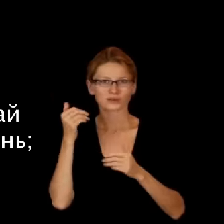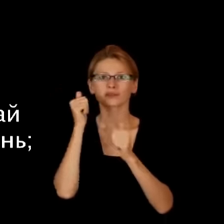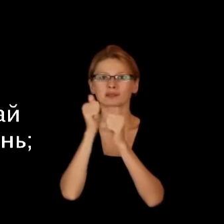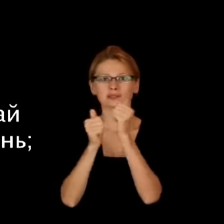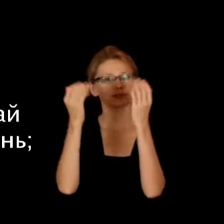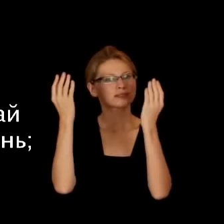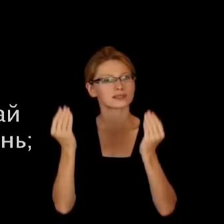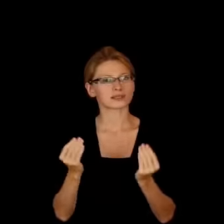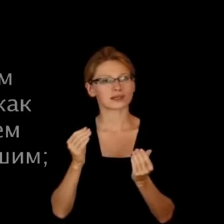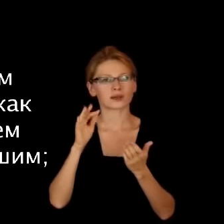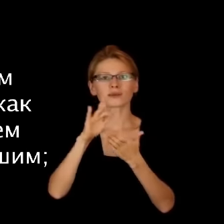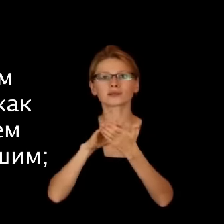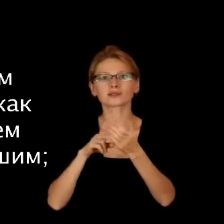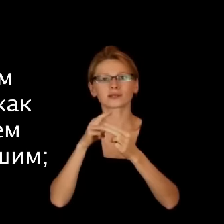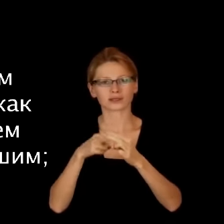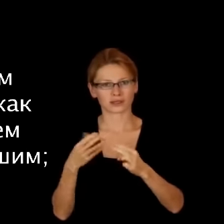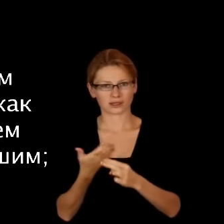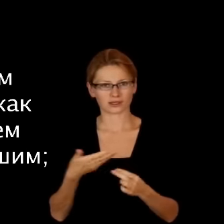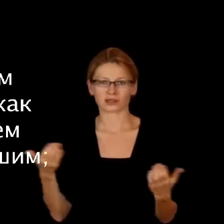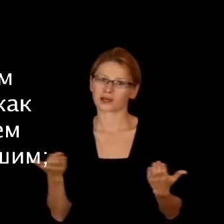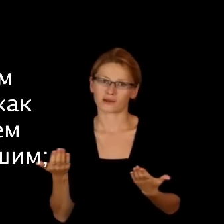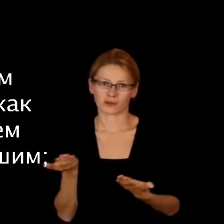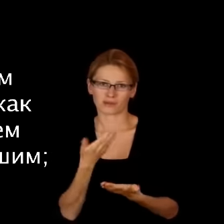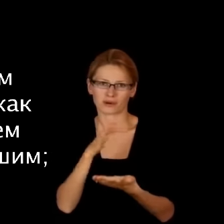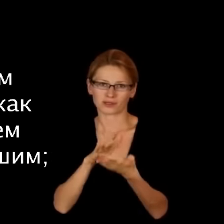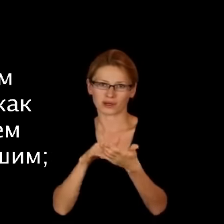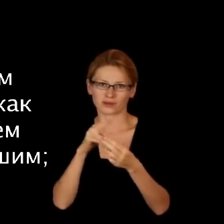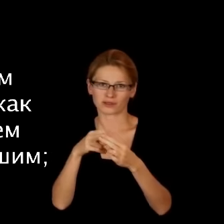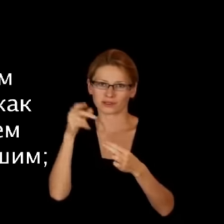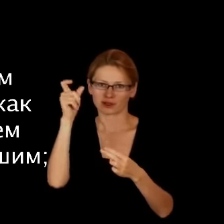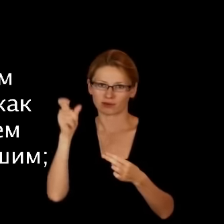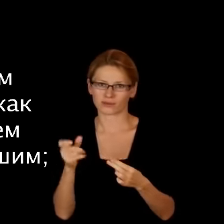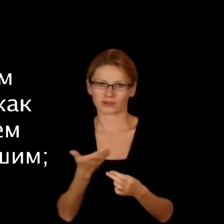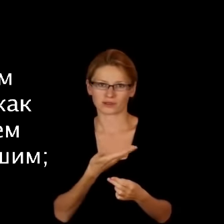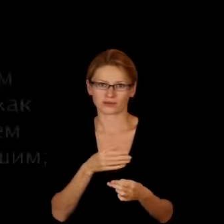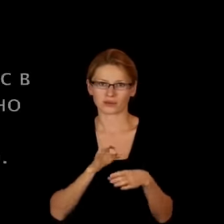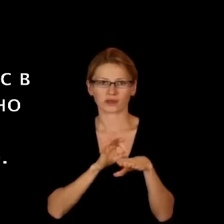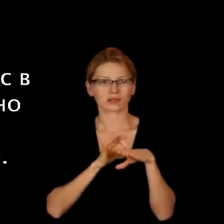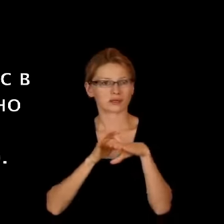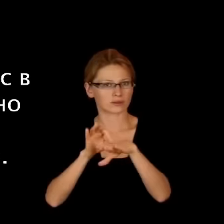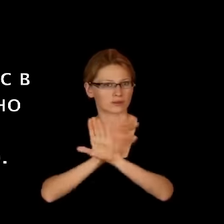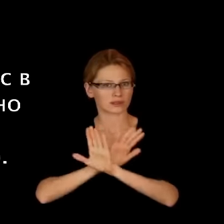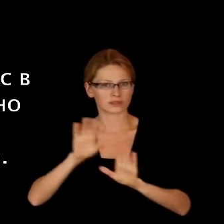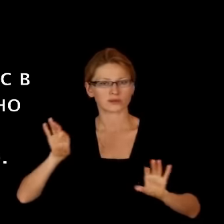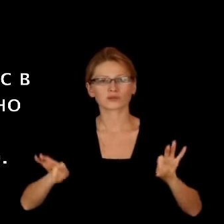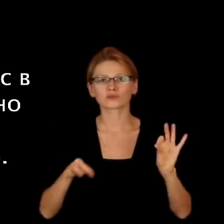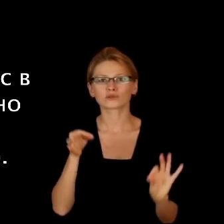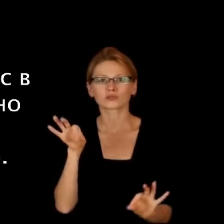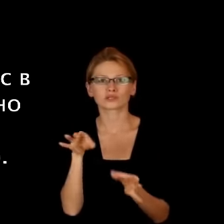сей день, и прости нам долги наши, как и мы прощаем должникам нашим. И не введи нас в